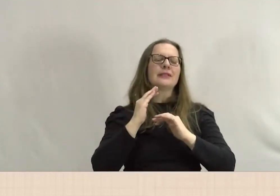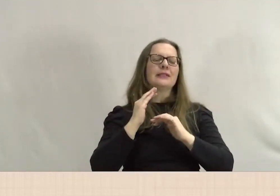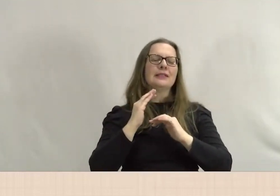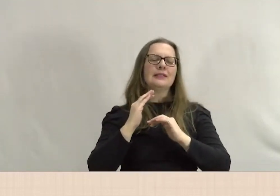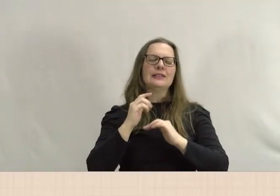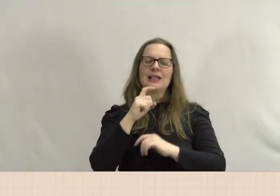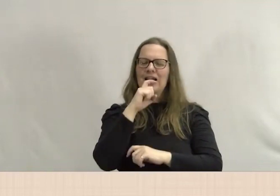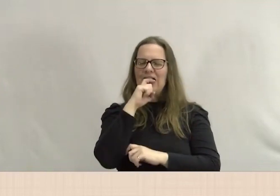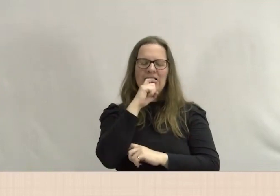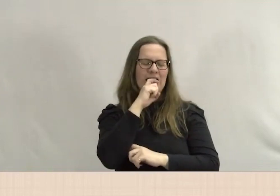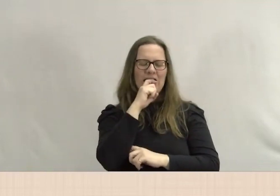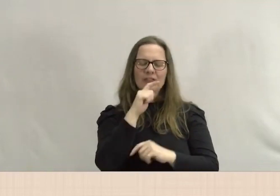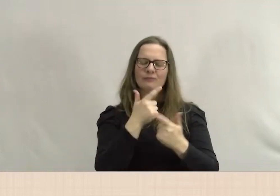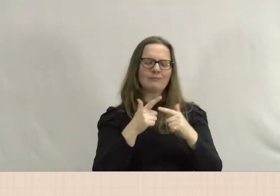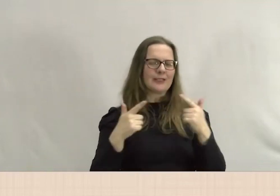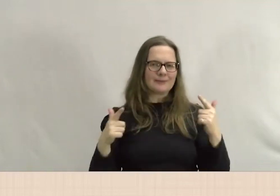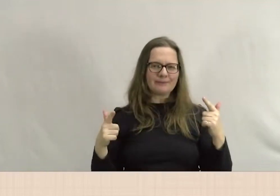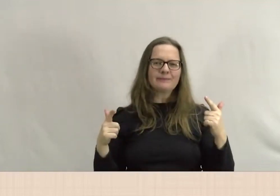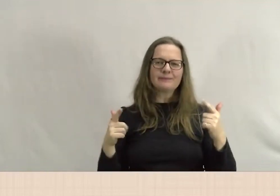Senhor Jesus.